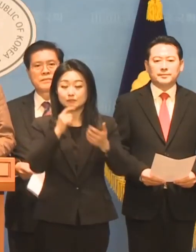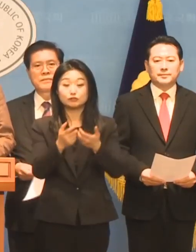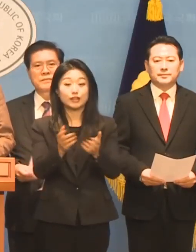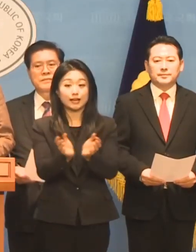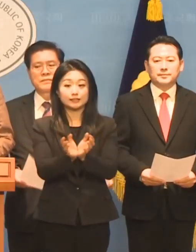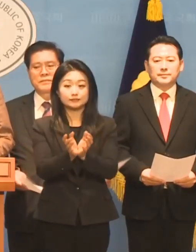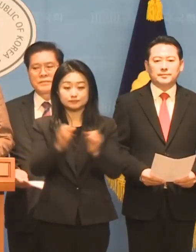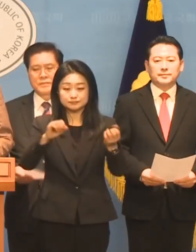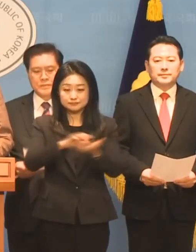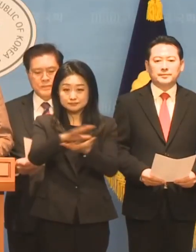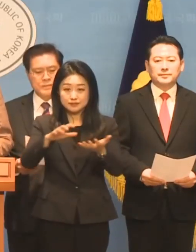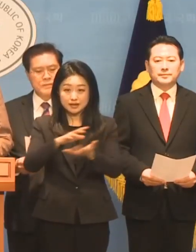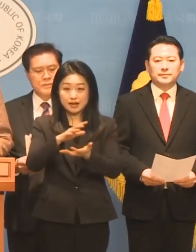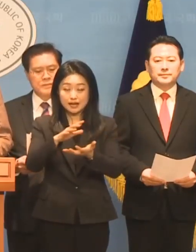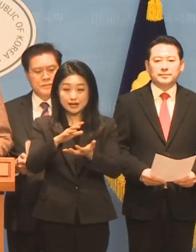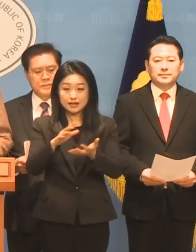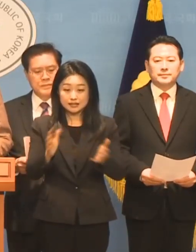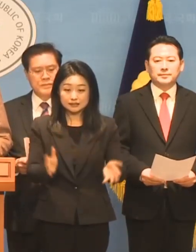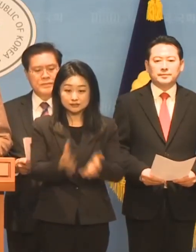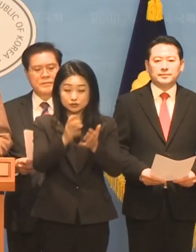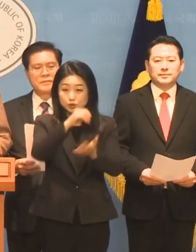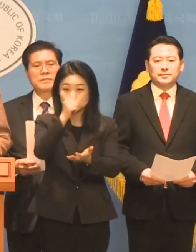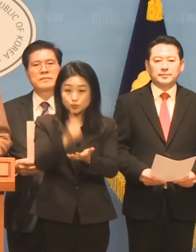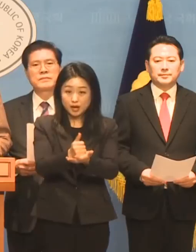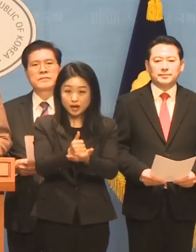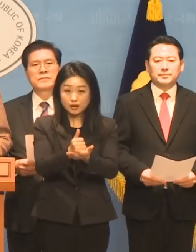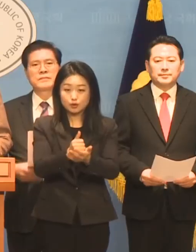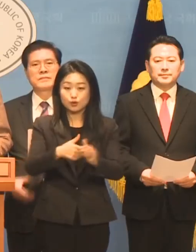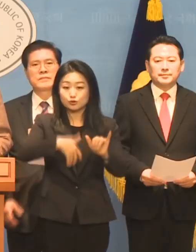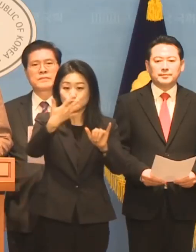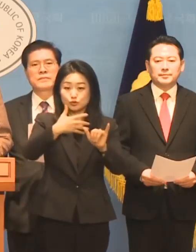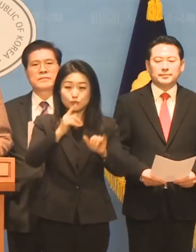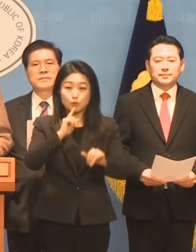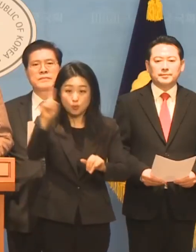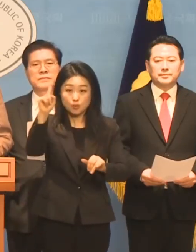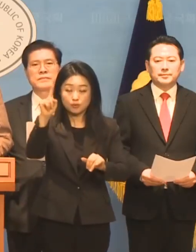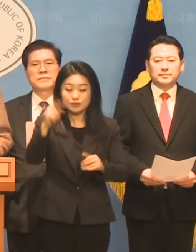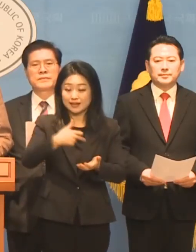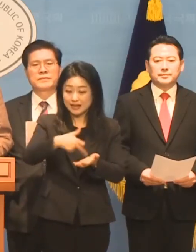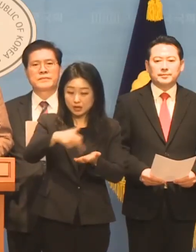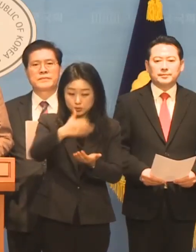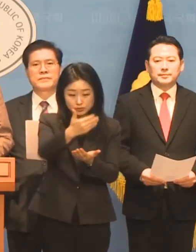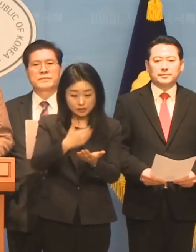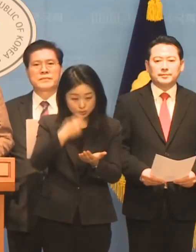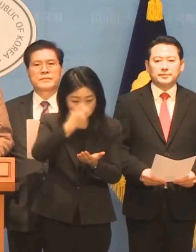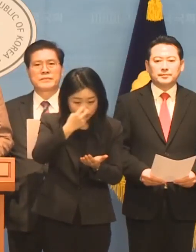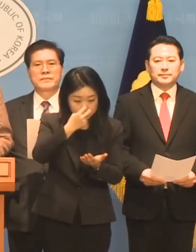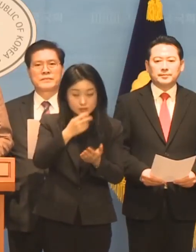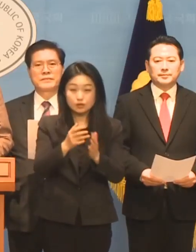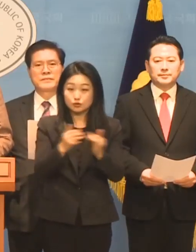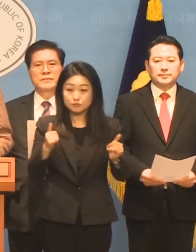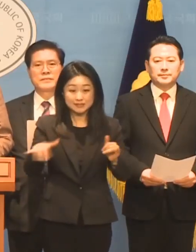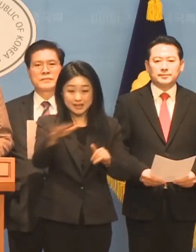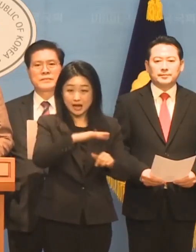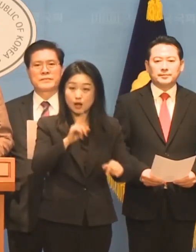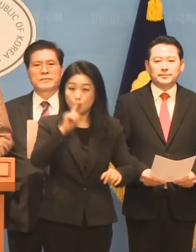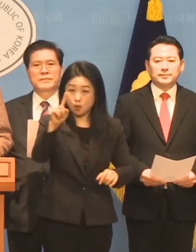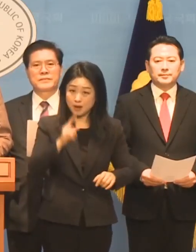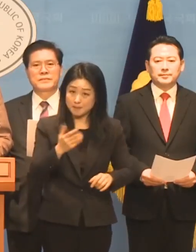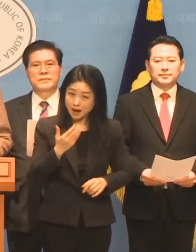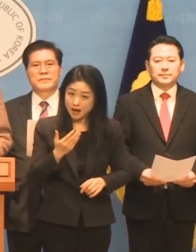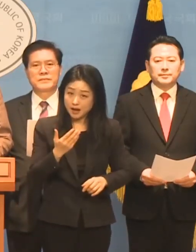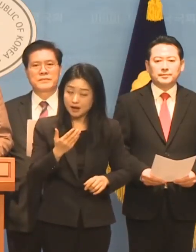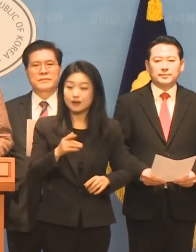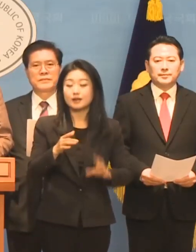민주당은 내란 선전죄로 유튜브를 고소하더니 이제 카톡 내용을 검열해서 시민들도 고발할 태세입니다.